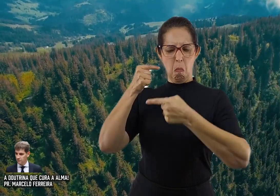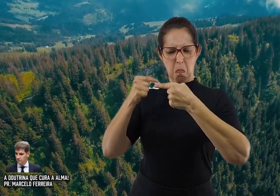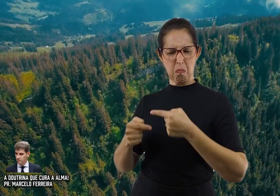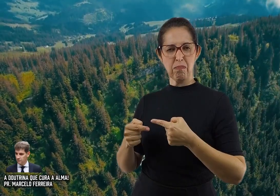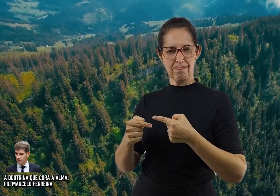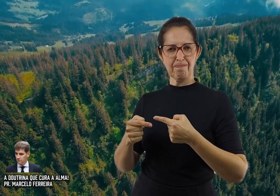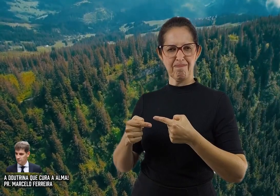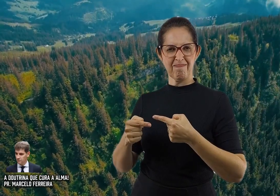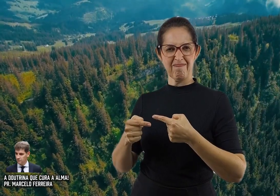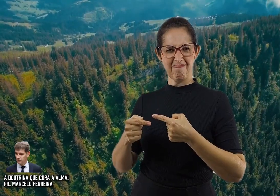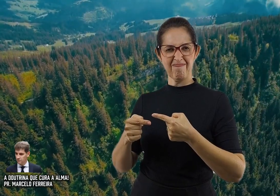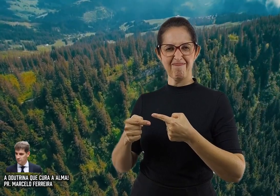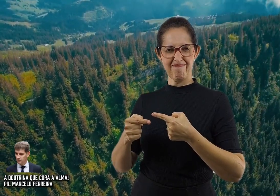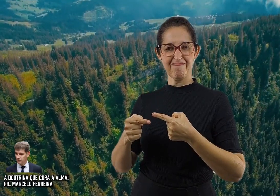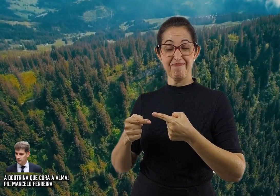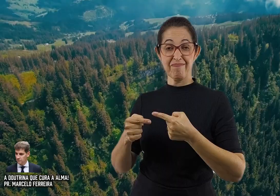tente